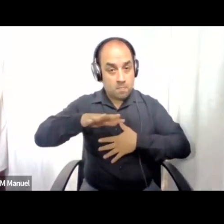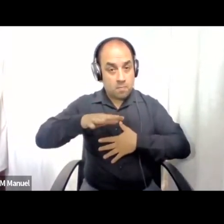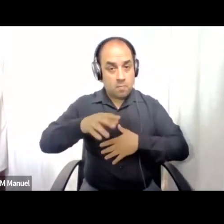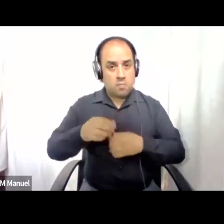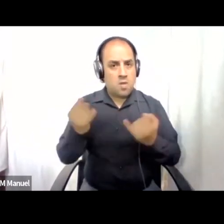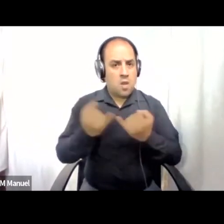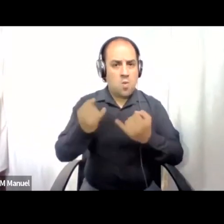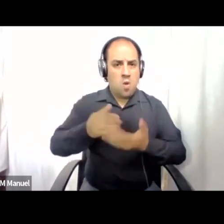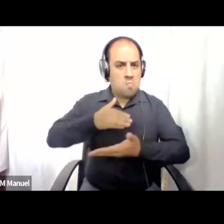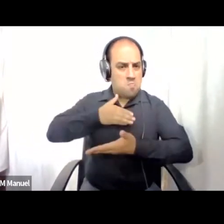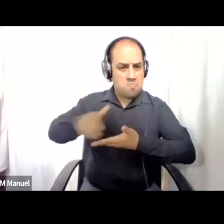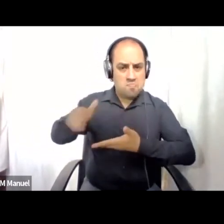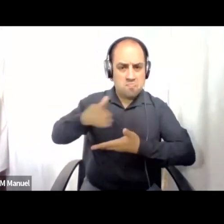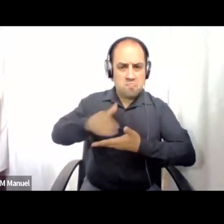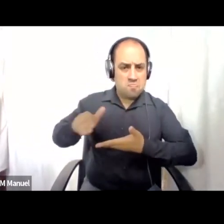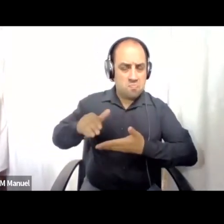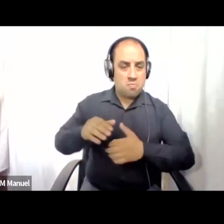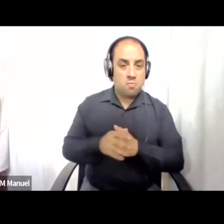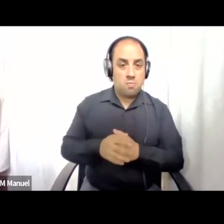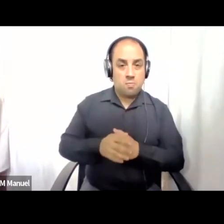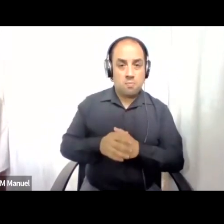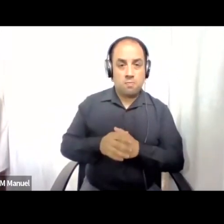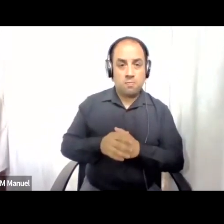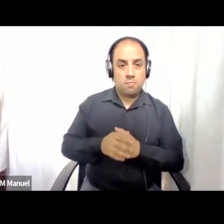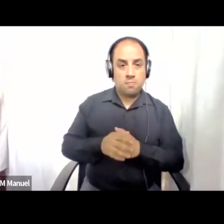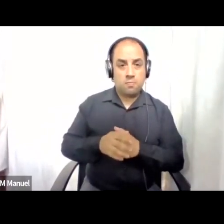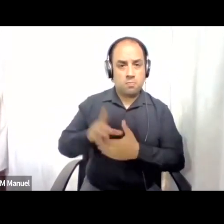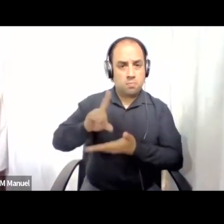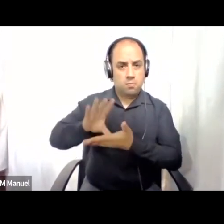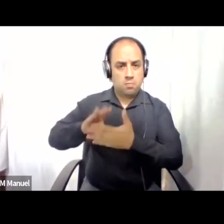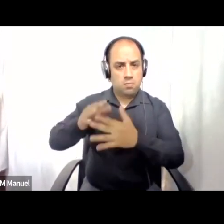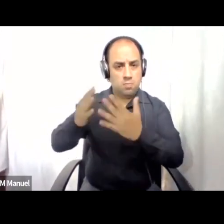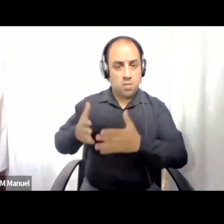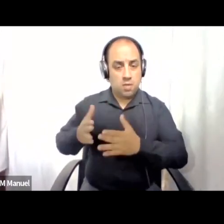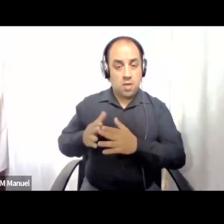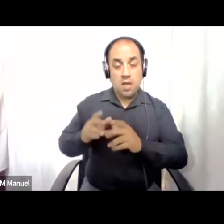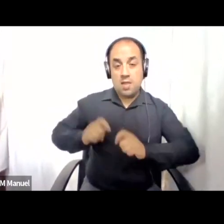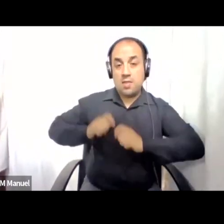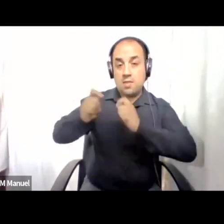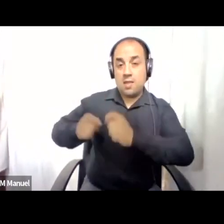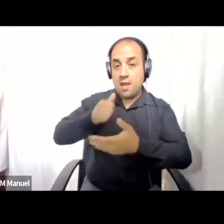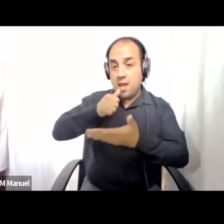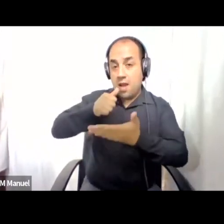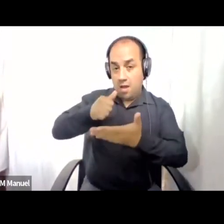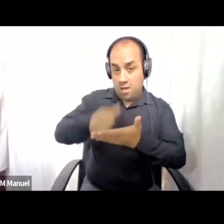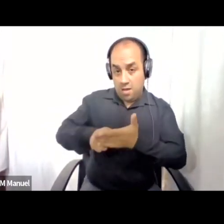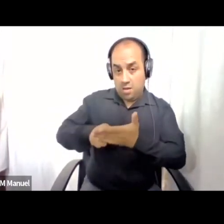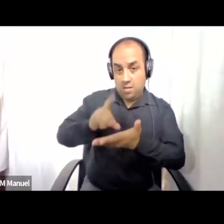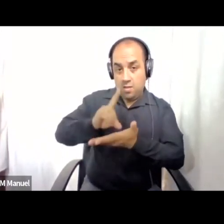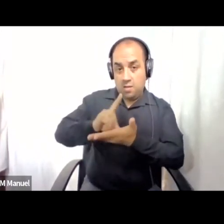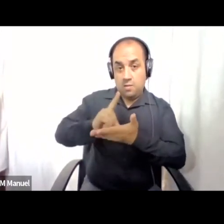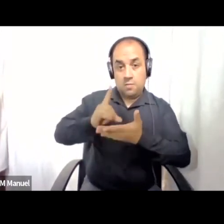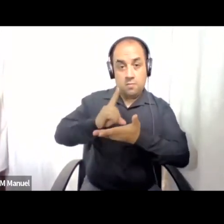y excluidos. Dales su Carta de Derechos Humanos y empodéralos.